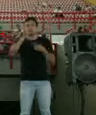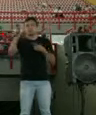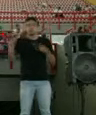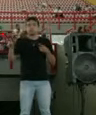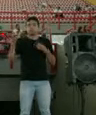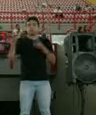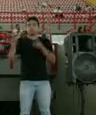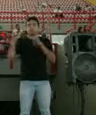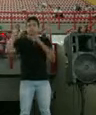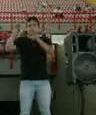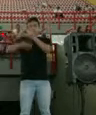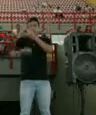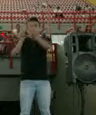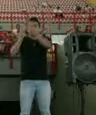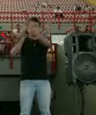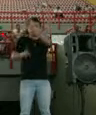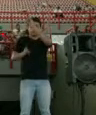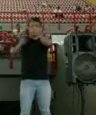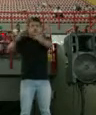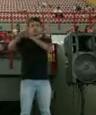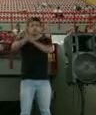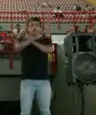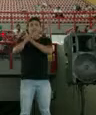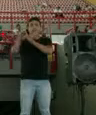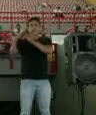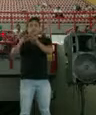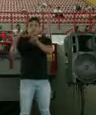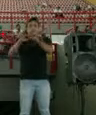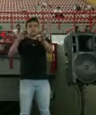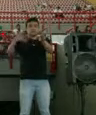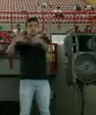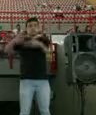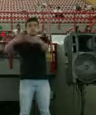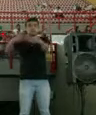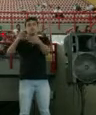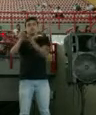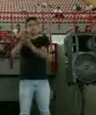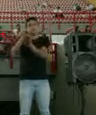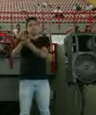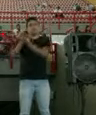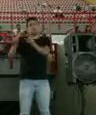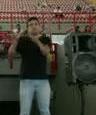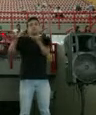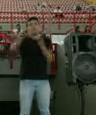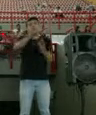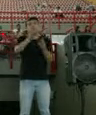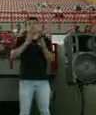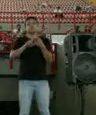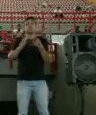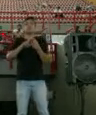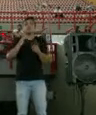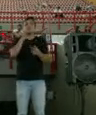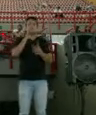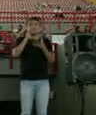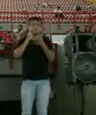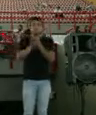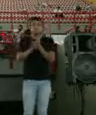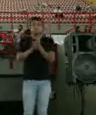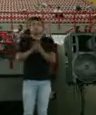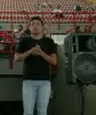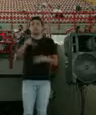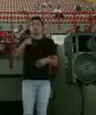extremamente o quê? Complexas. A cada semana você é diferente. Eu costumo dizer para minha esposa que